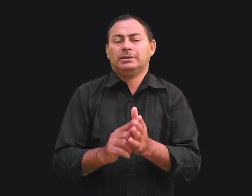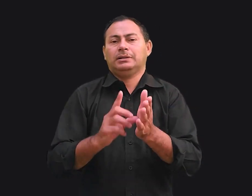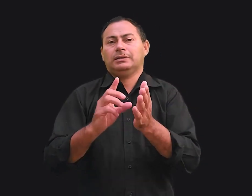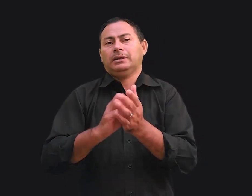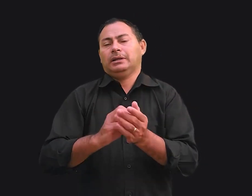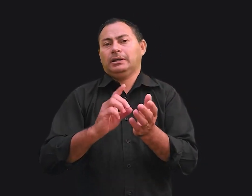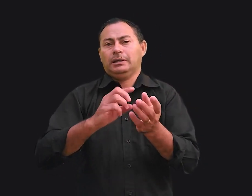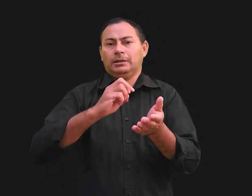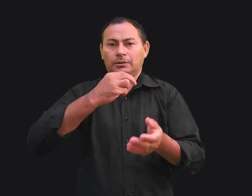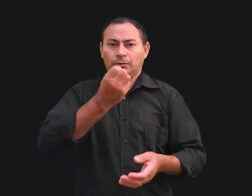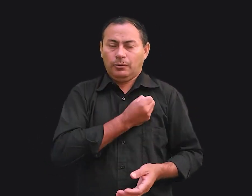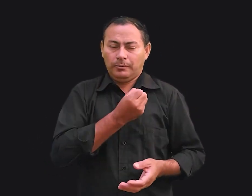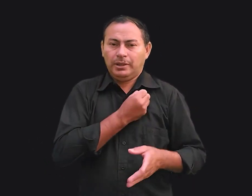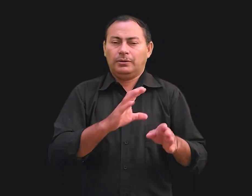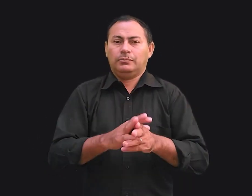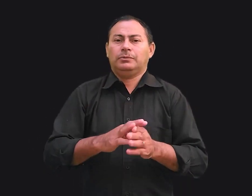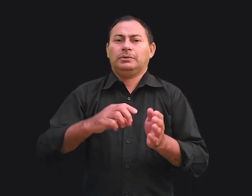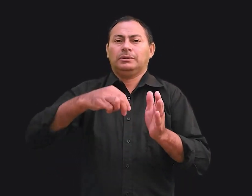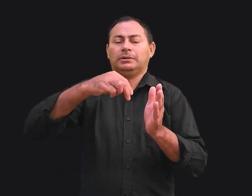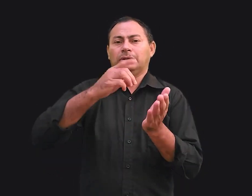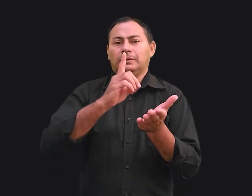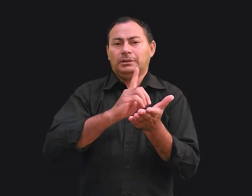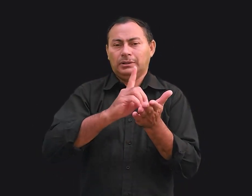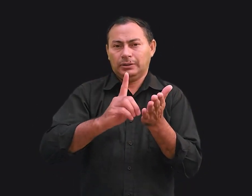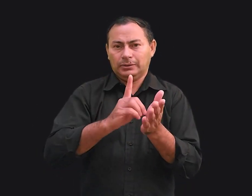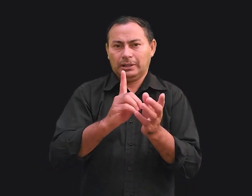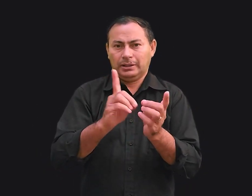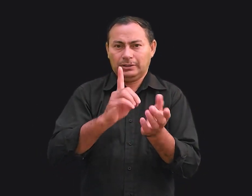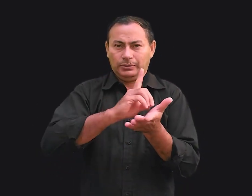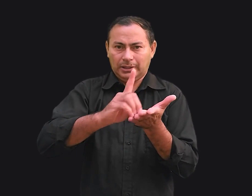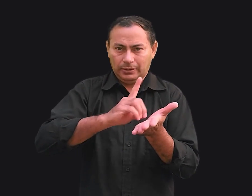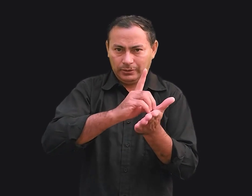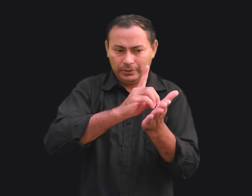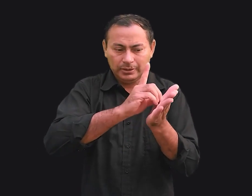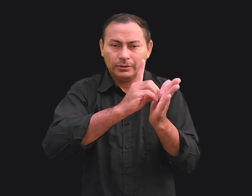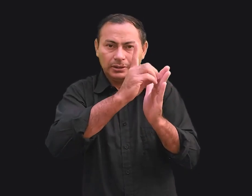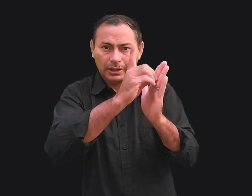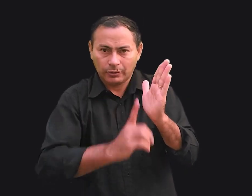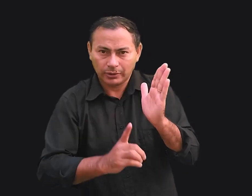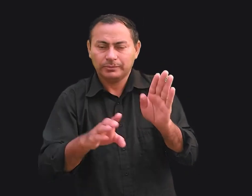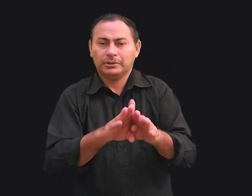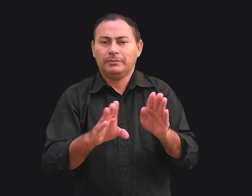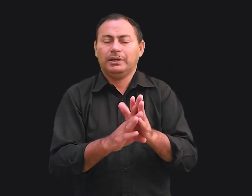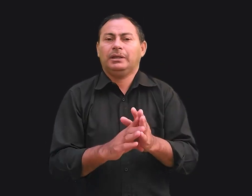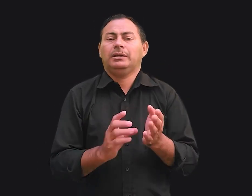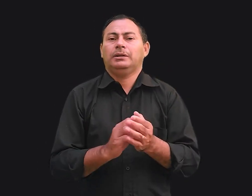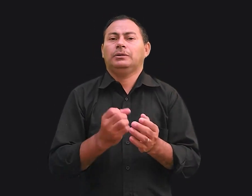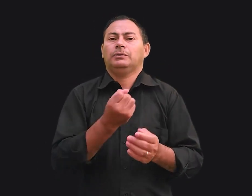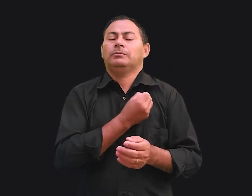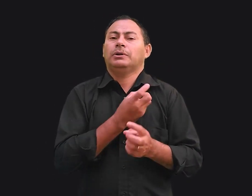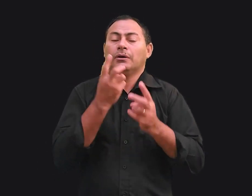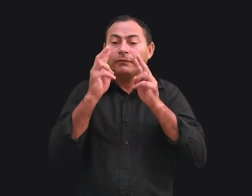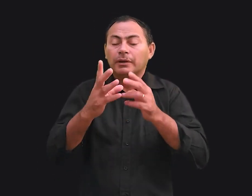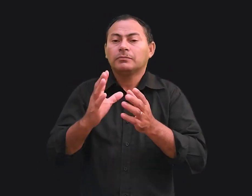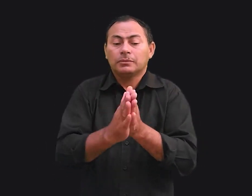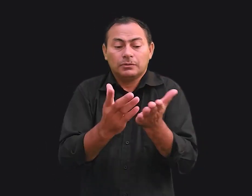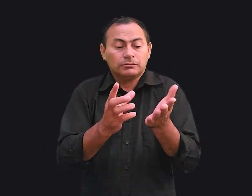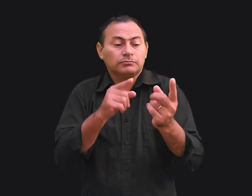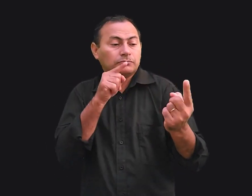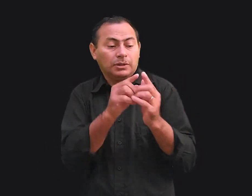fez essa revelação para Moisés, entenderá o livro de Gênesis. Qual é o objetivo do livro de Gênesis? Na minha opinião,